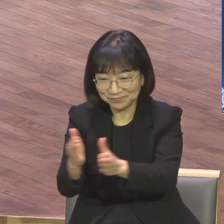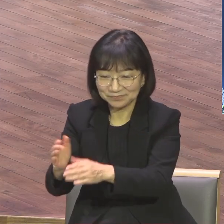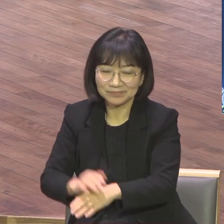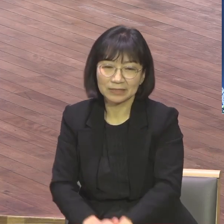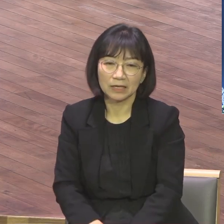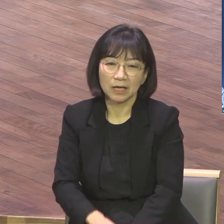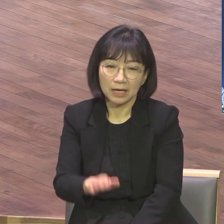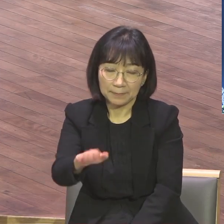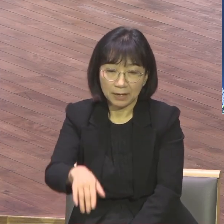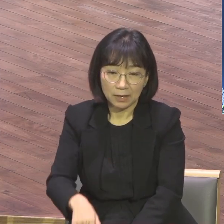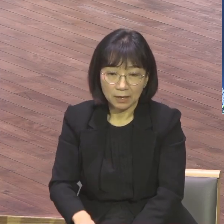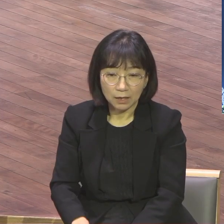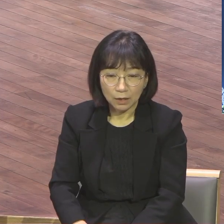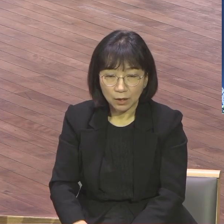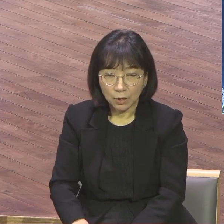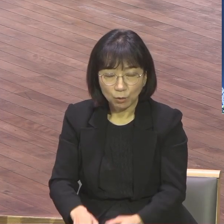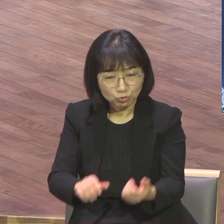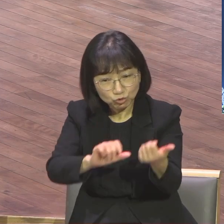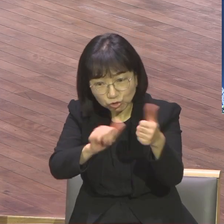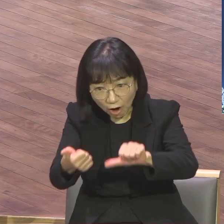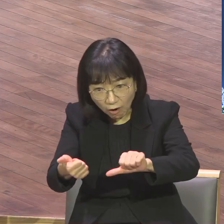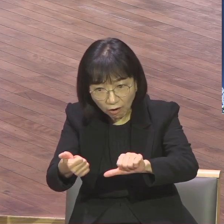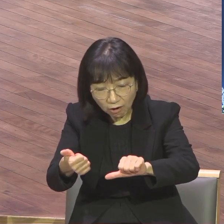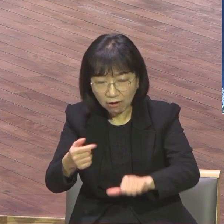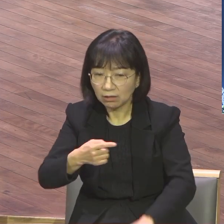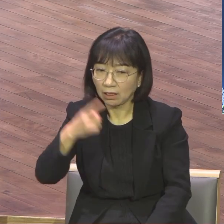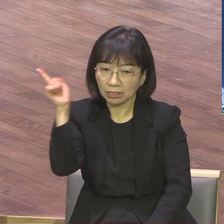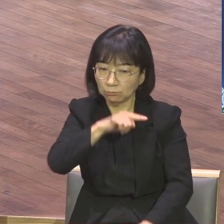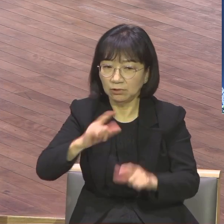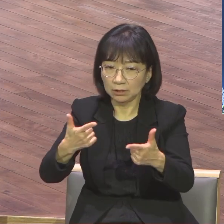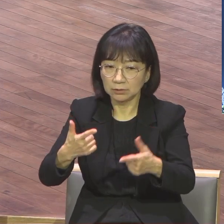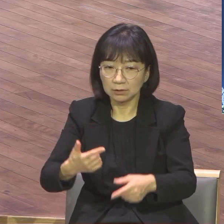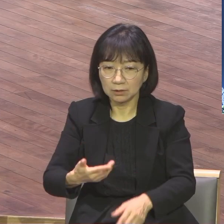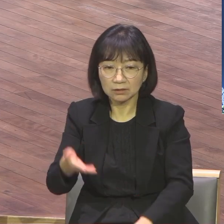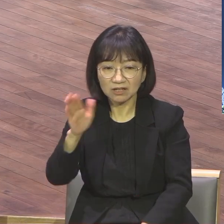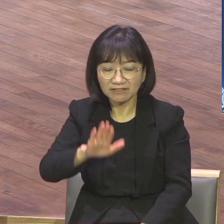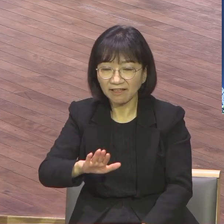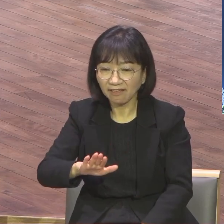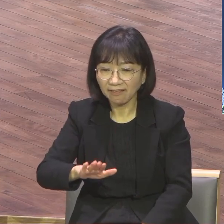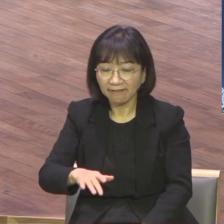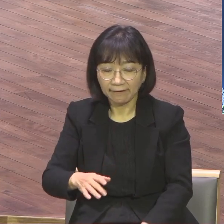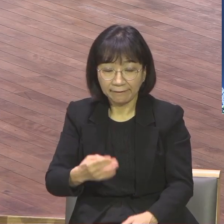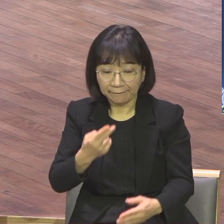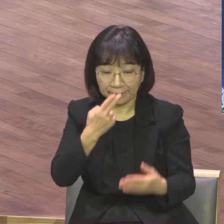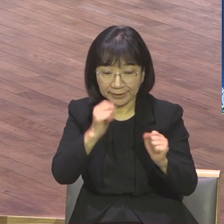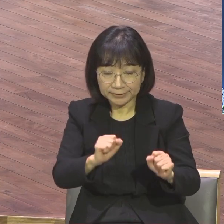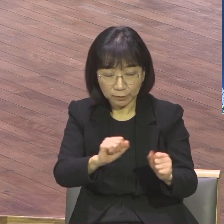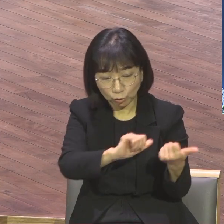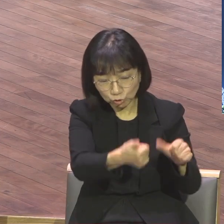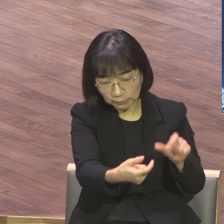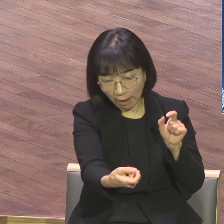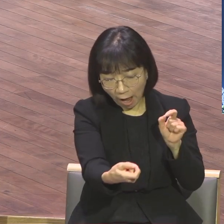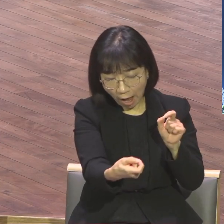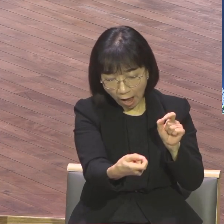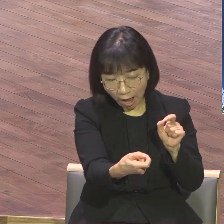죽음은 비극이 아니다. 비극이란 살아있는 동안에 죽도록 놔두는 것이다.